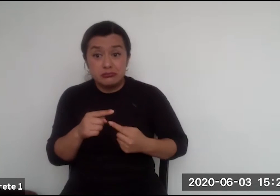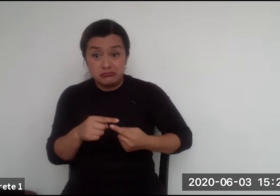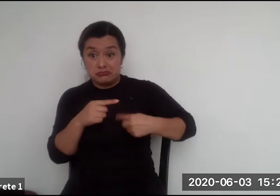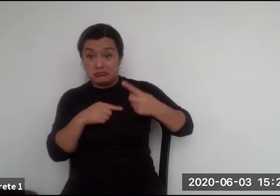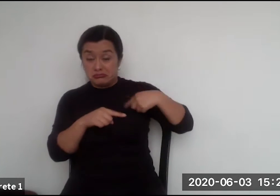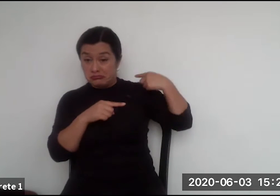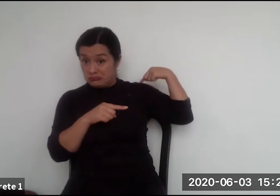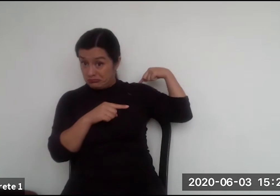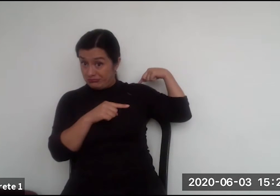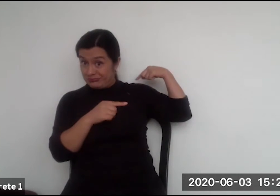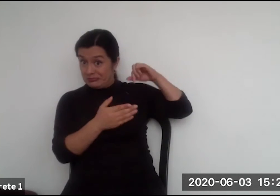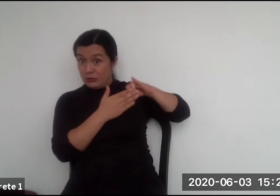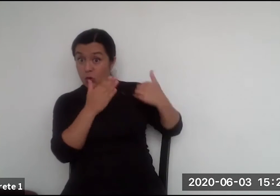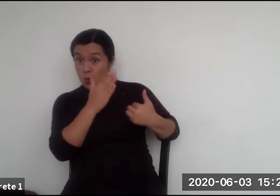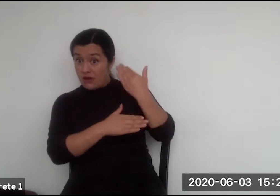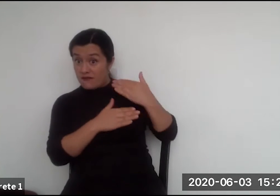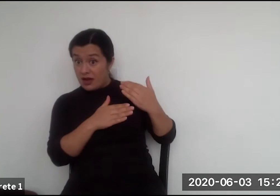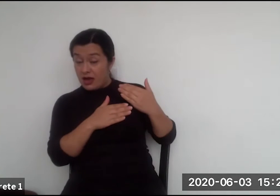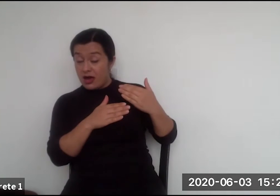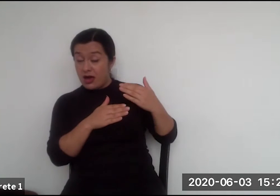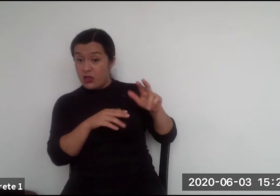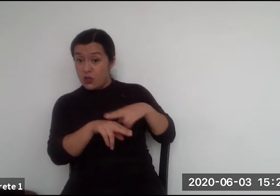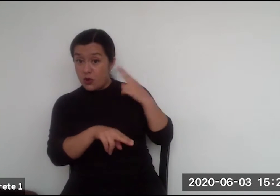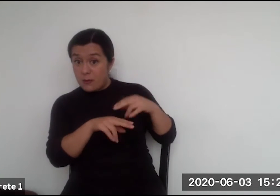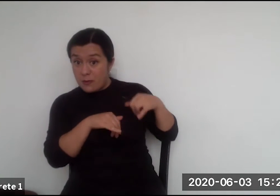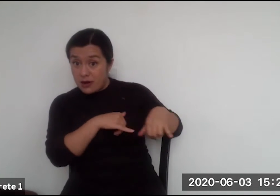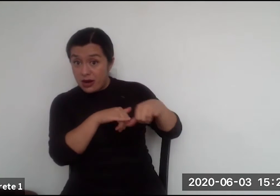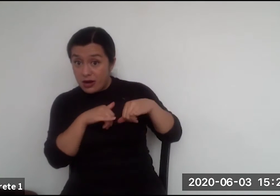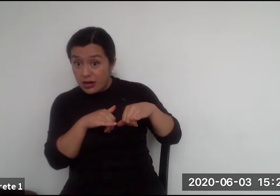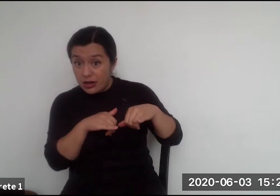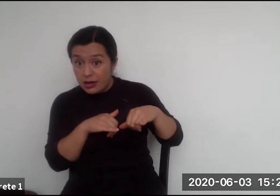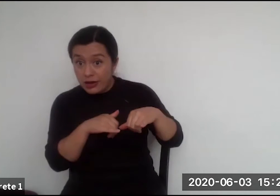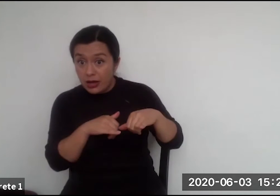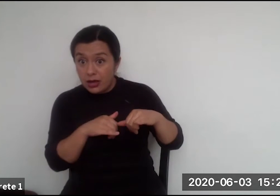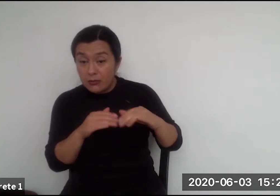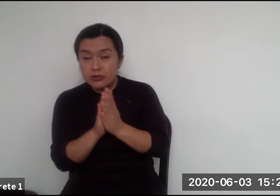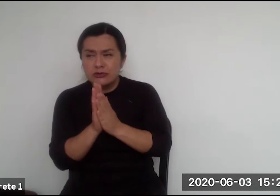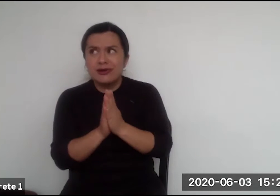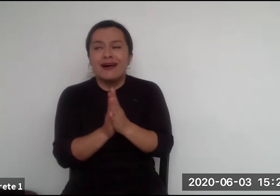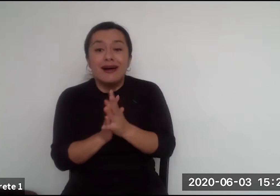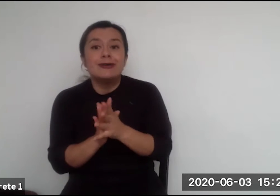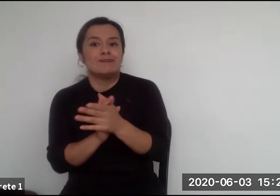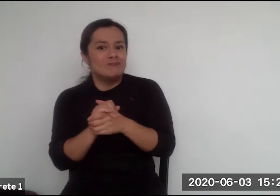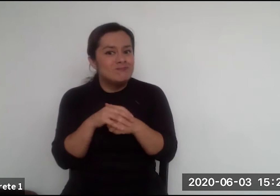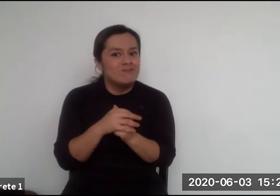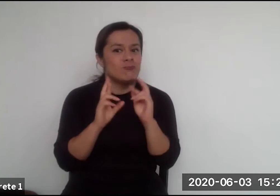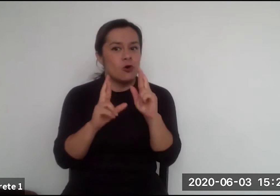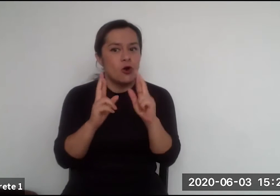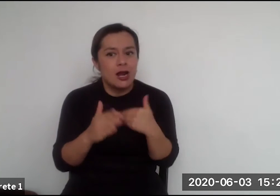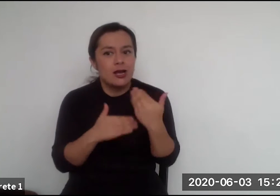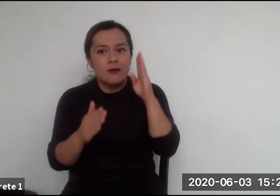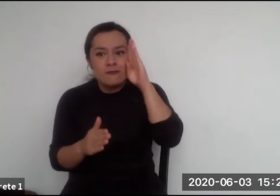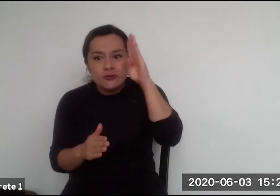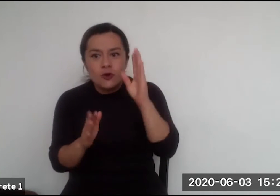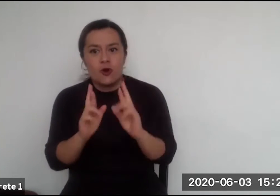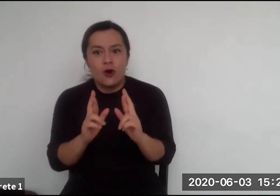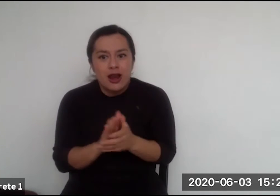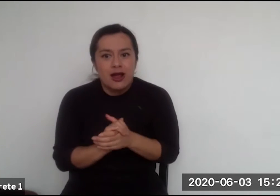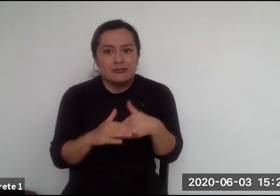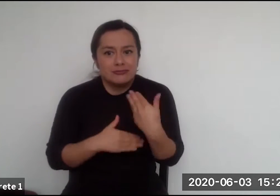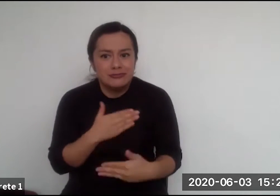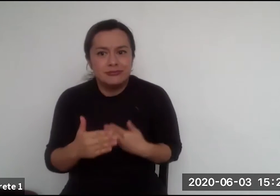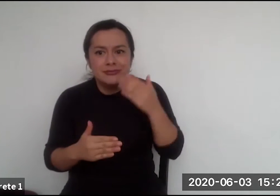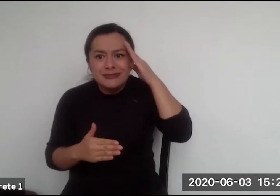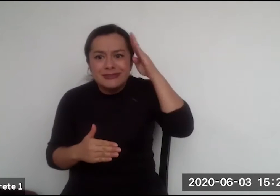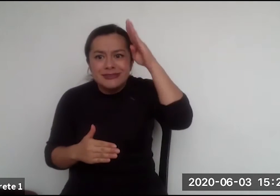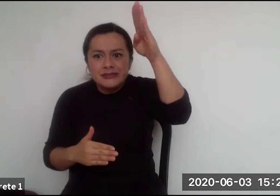maneira geral, de uma possível volta ao que era antes, né? Então,